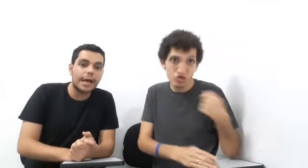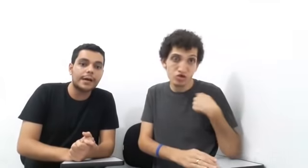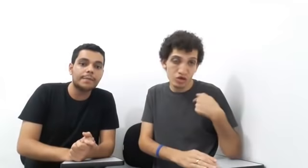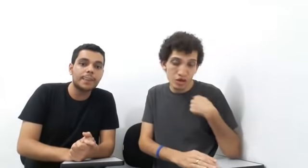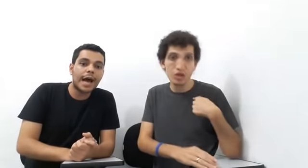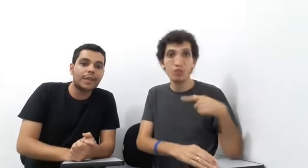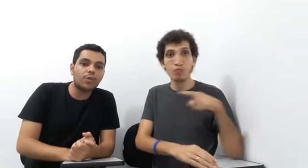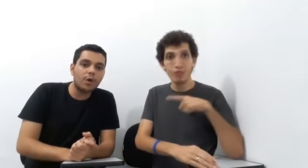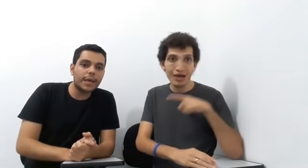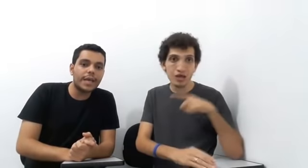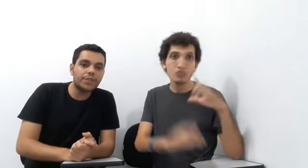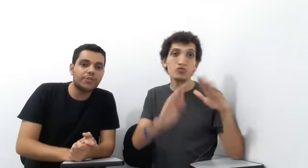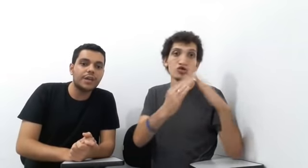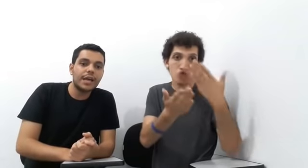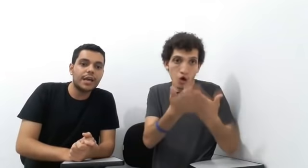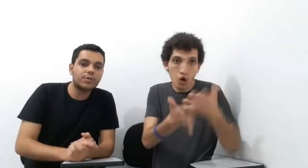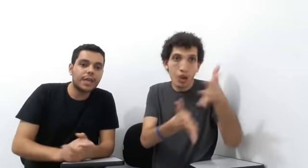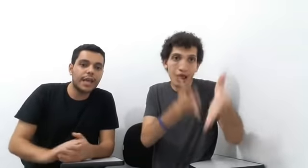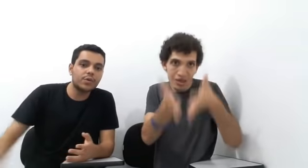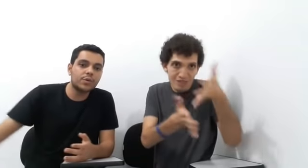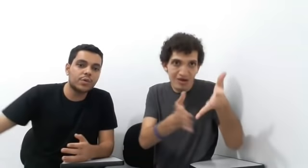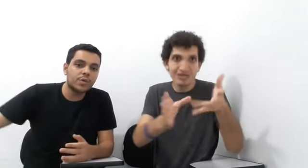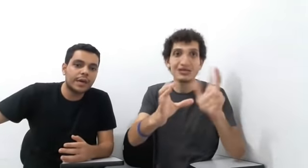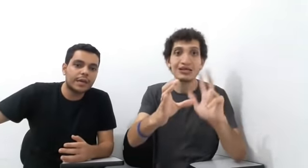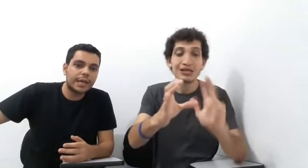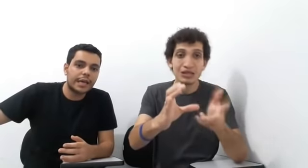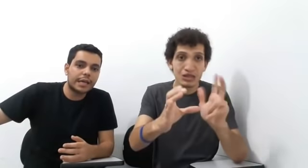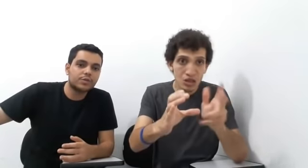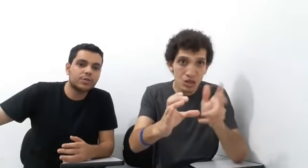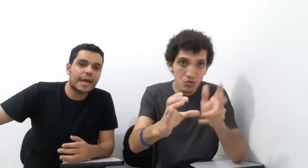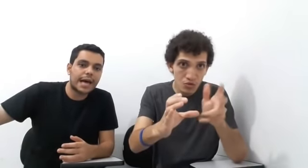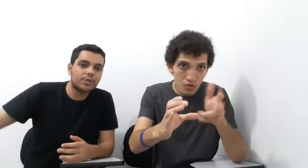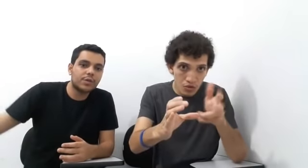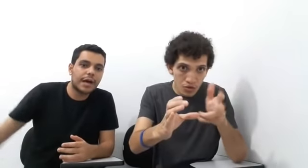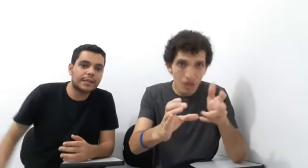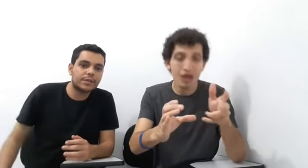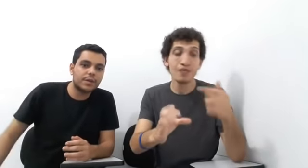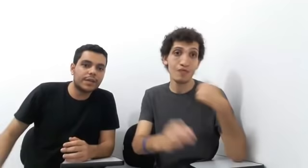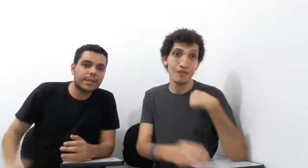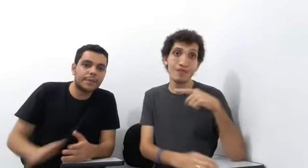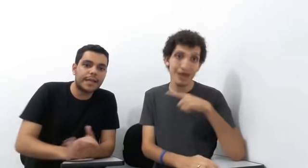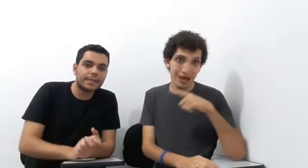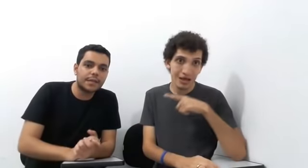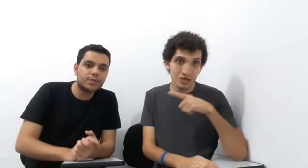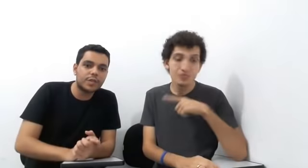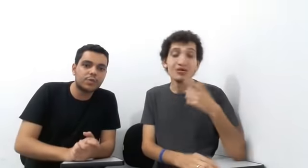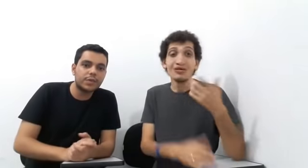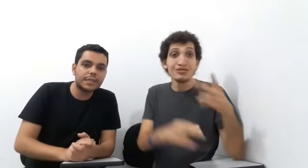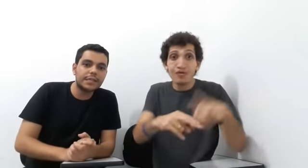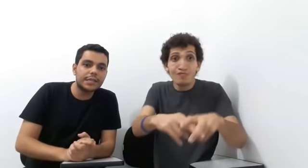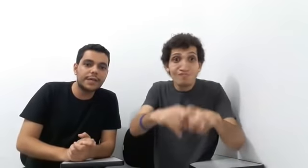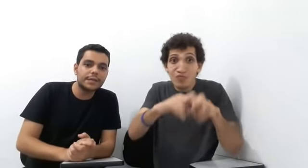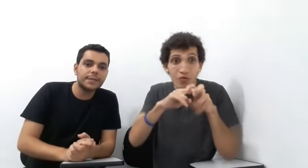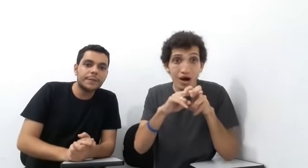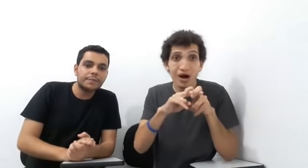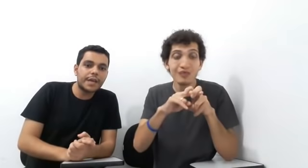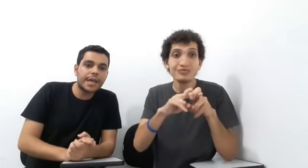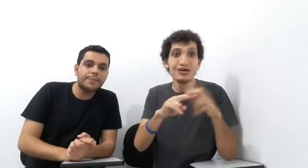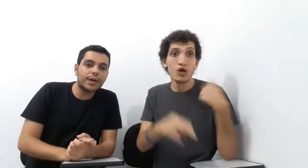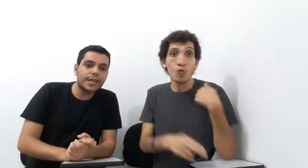dela. Atualmente, eu tenho estudado a tradução e interpretação, tertulias libras, né? E por